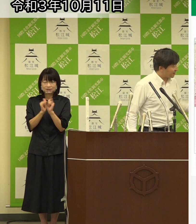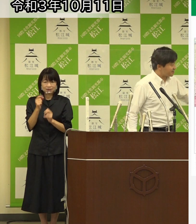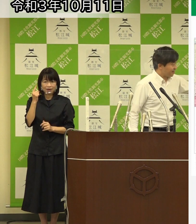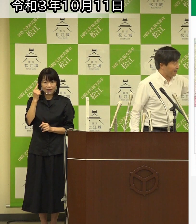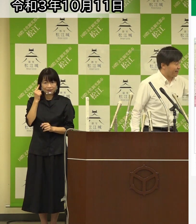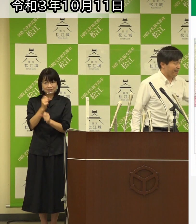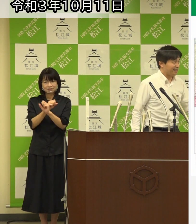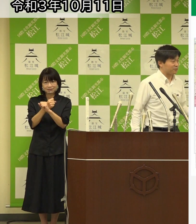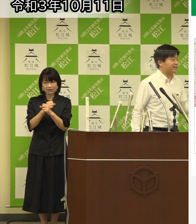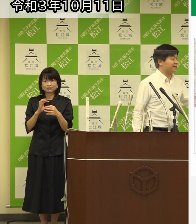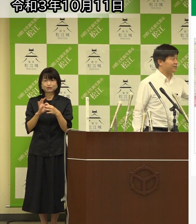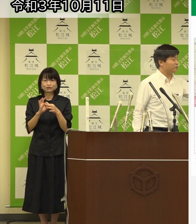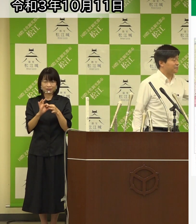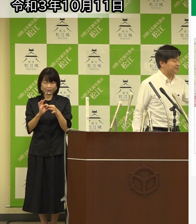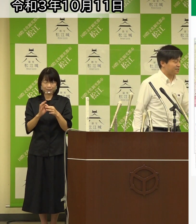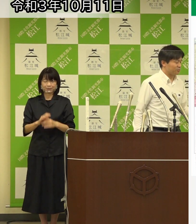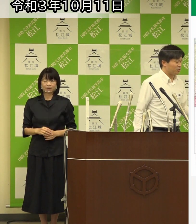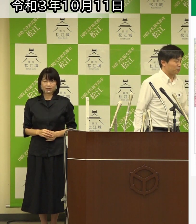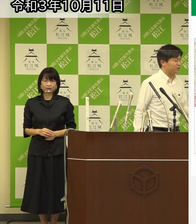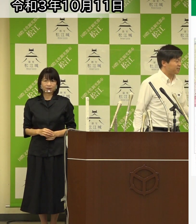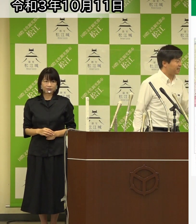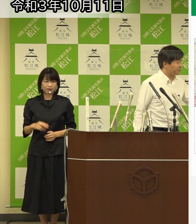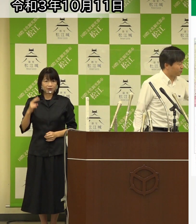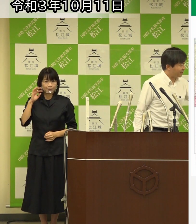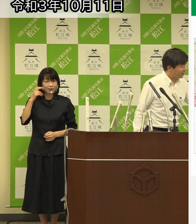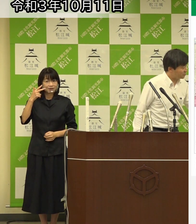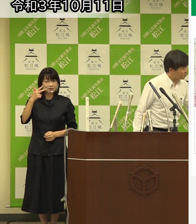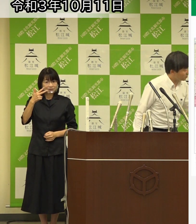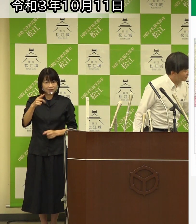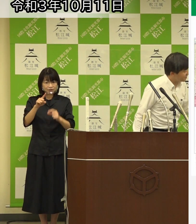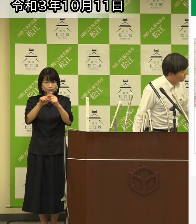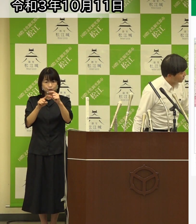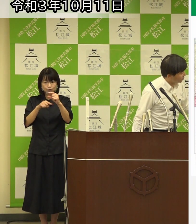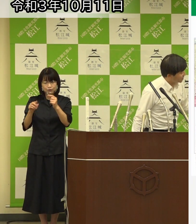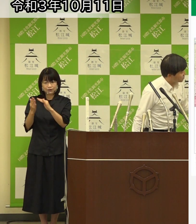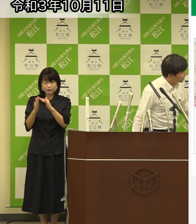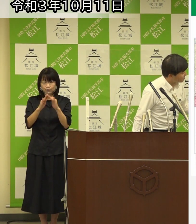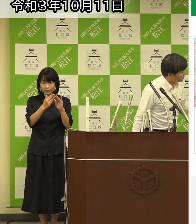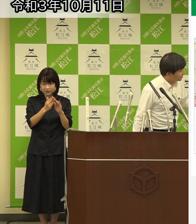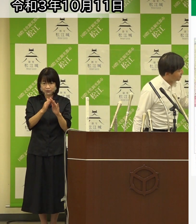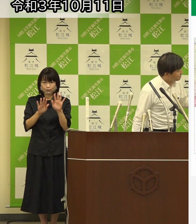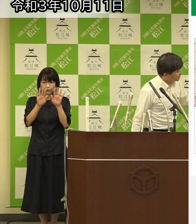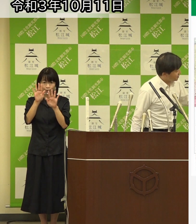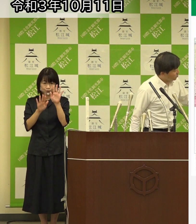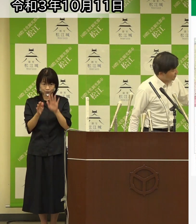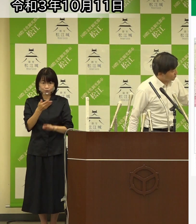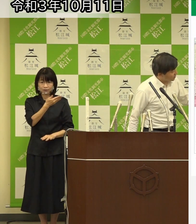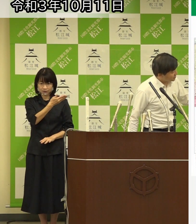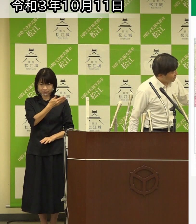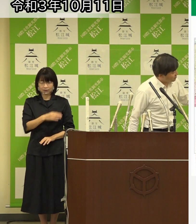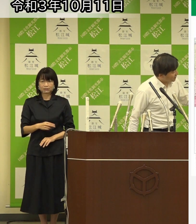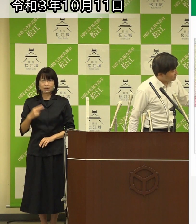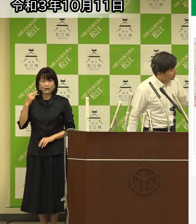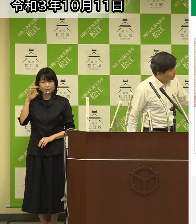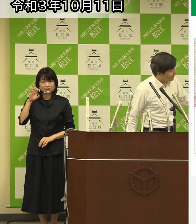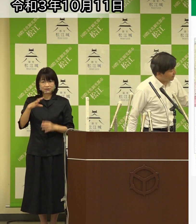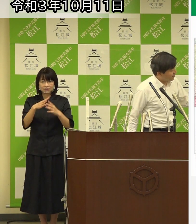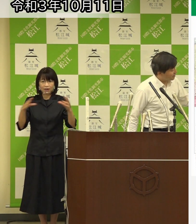今見たですね、全体の松江市の中心市街地のエリアビジョンの一部をなします、松江大橋の